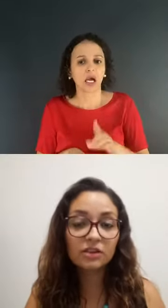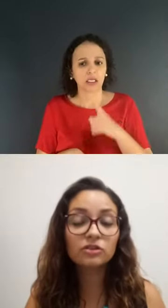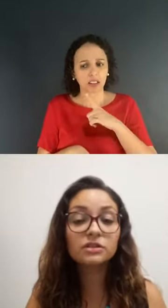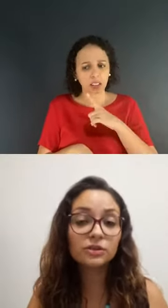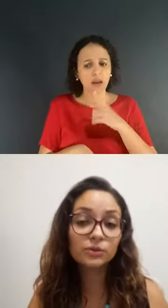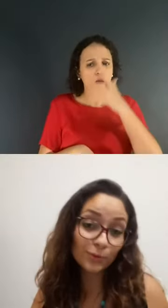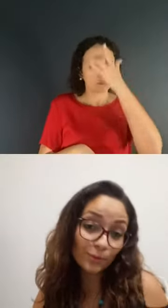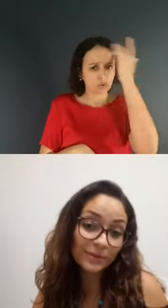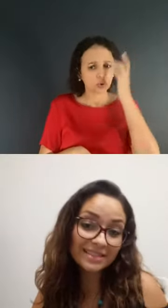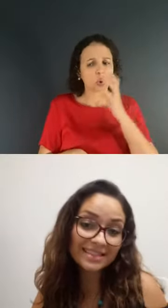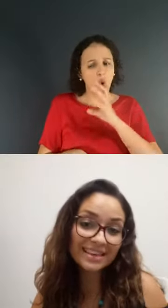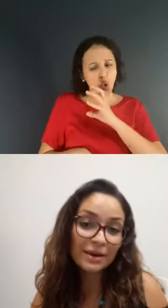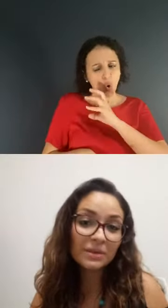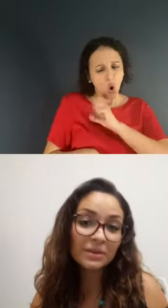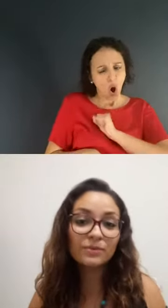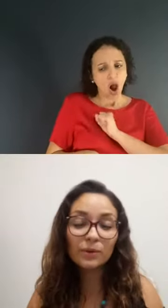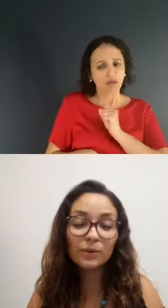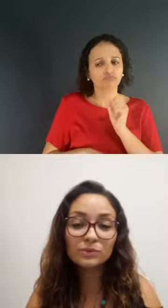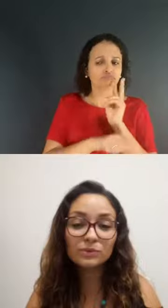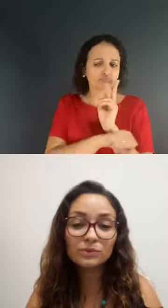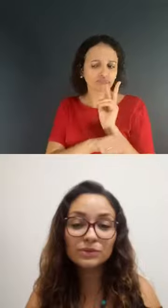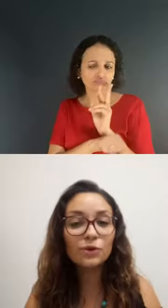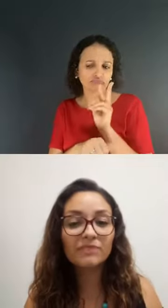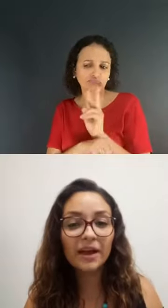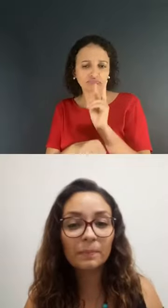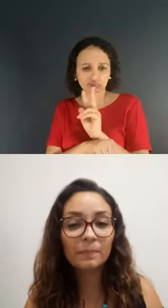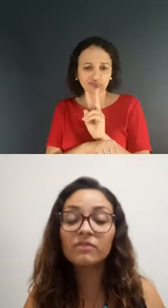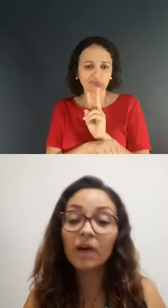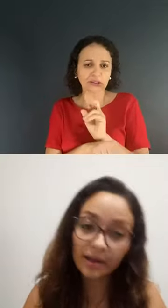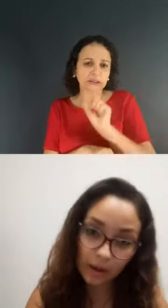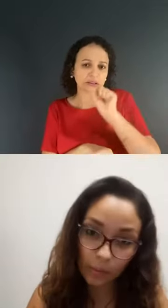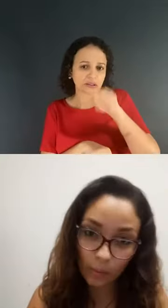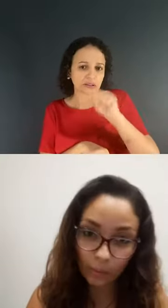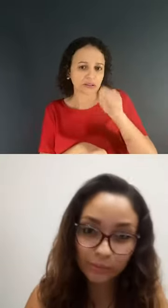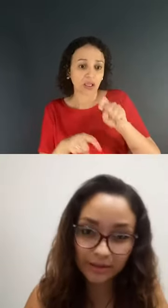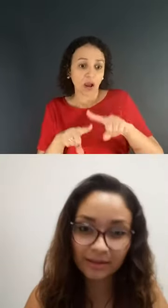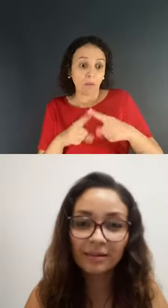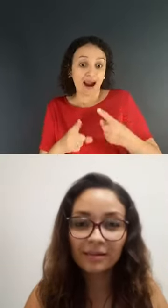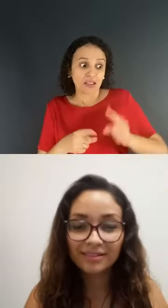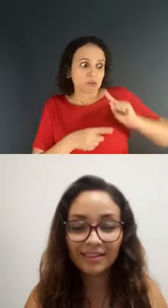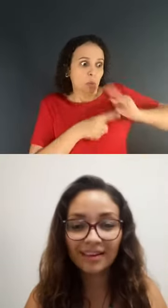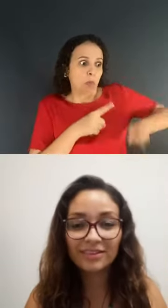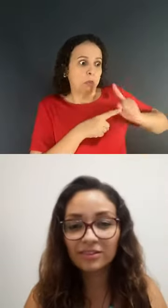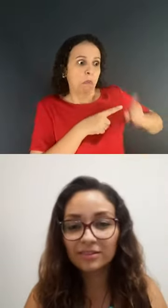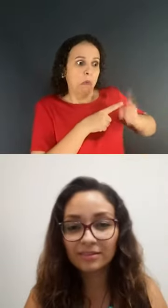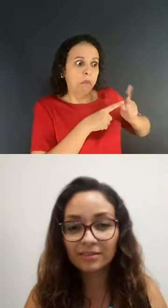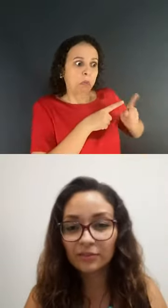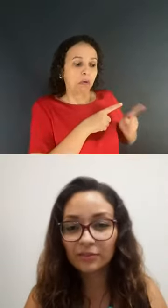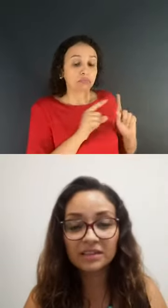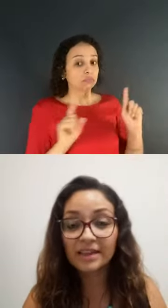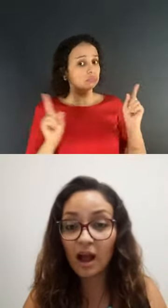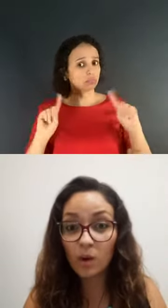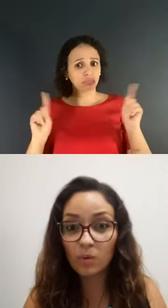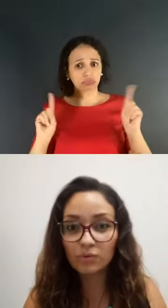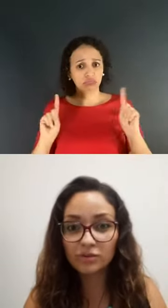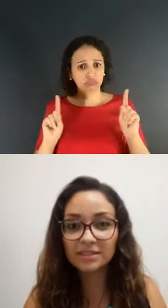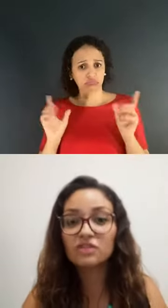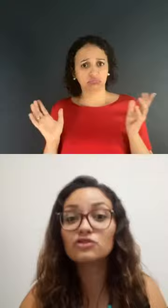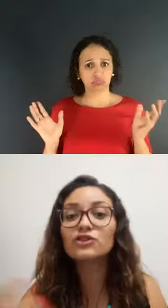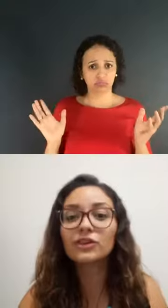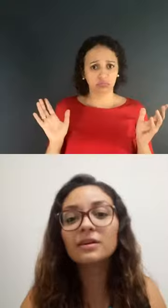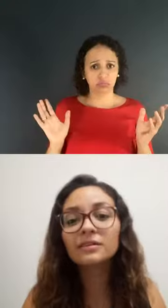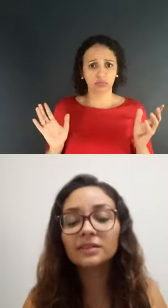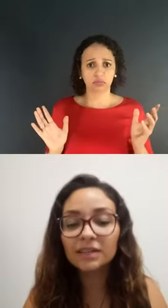gosta sente ciúmes, mas não é um ciúmes que vai privar a outra, né? De fazer algo,